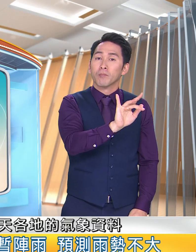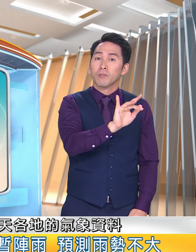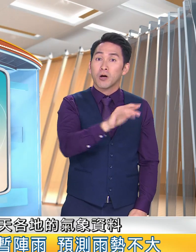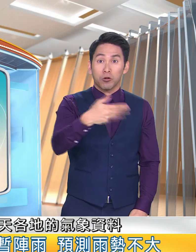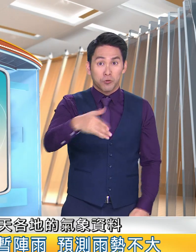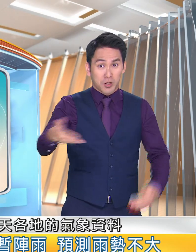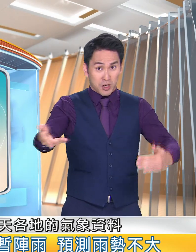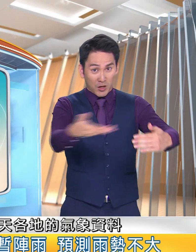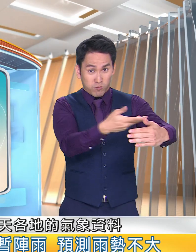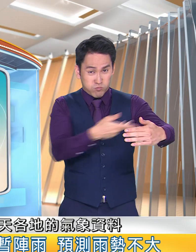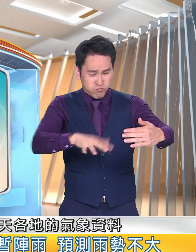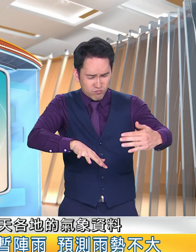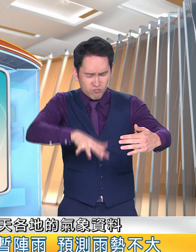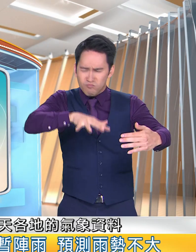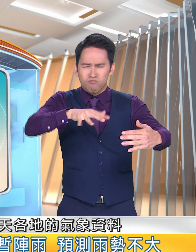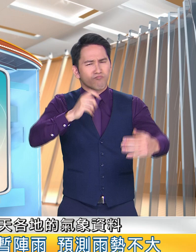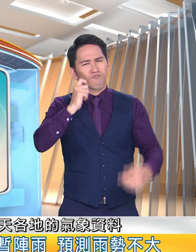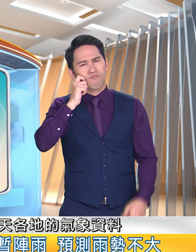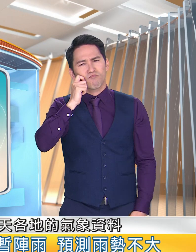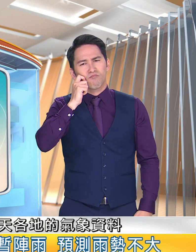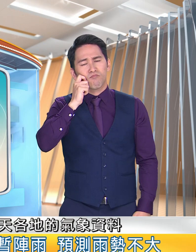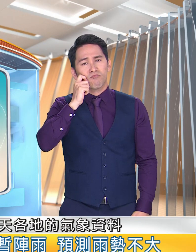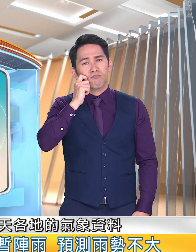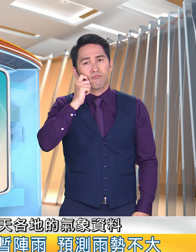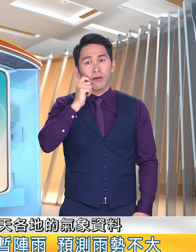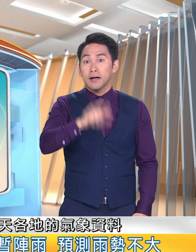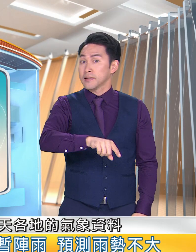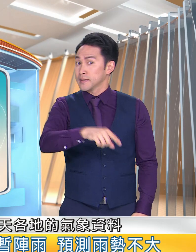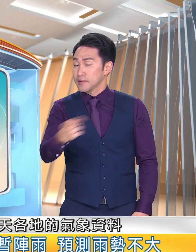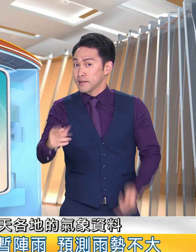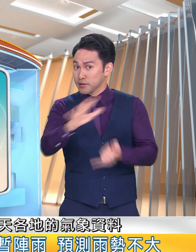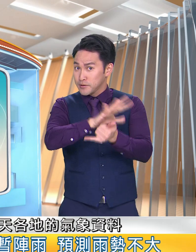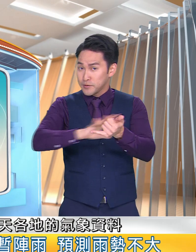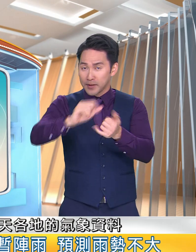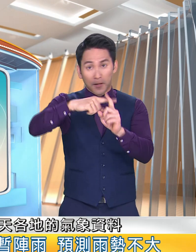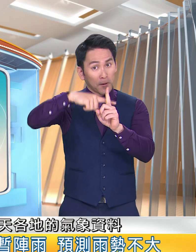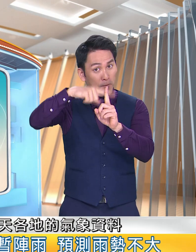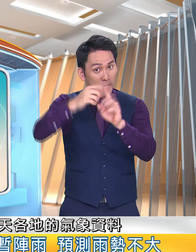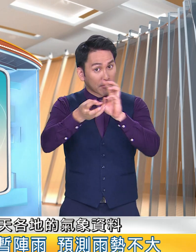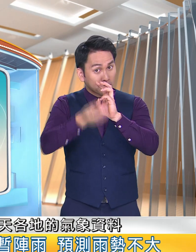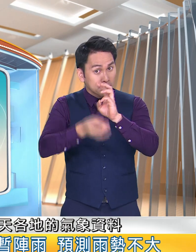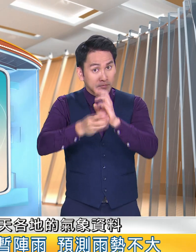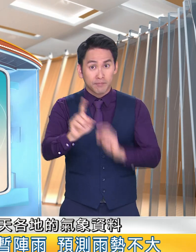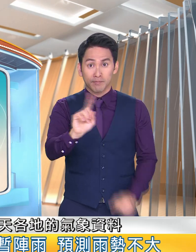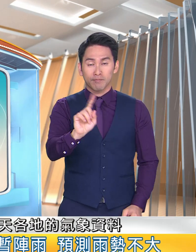而接着就提供您今天白天各地的气象资料。